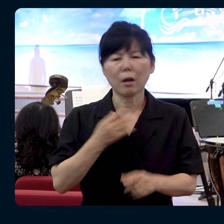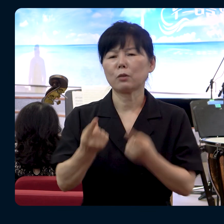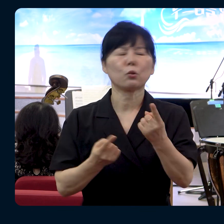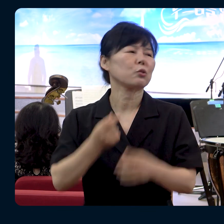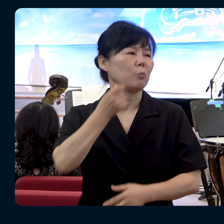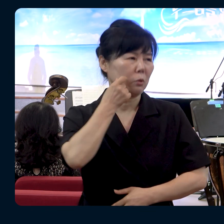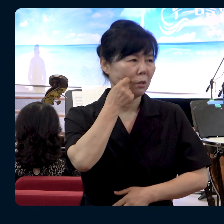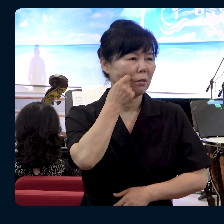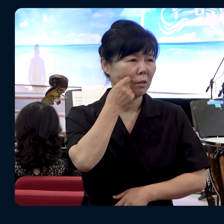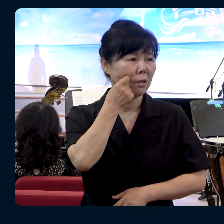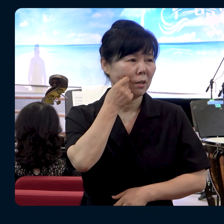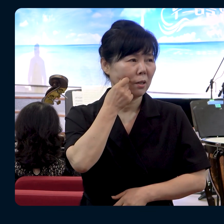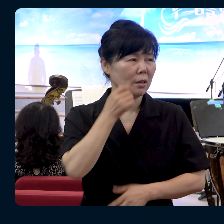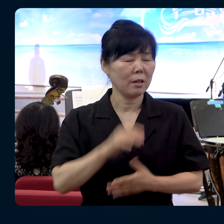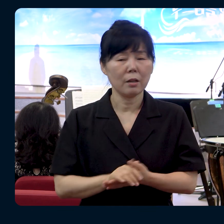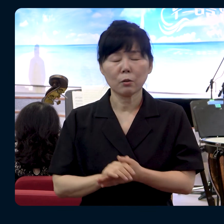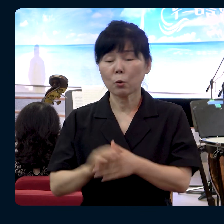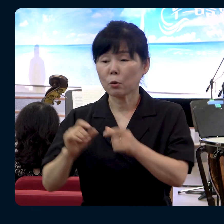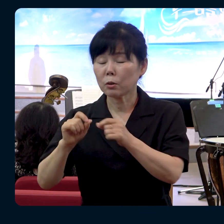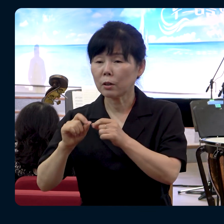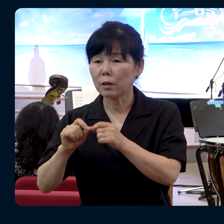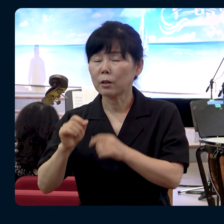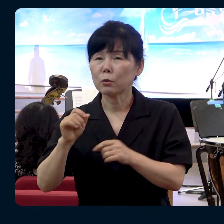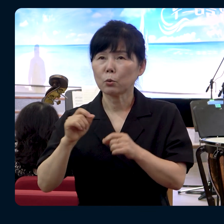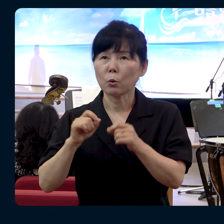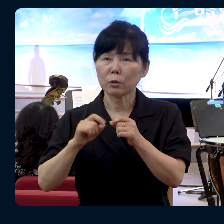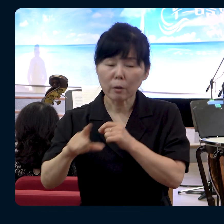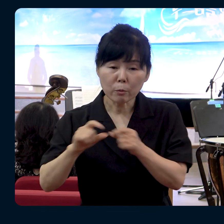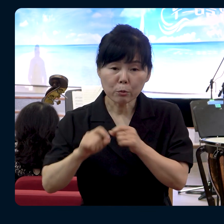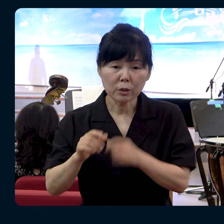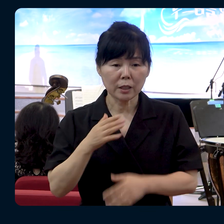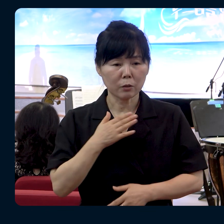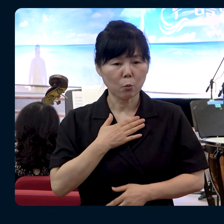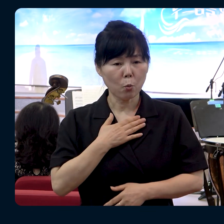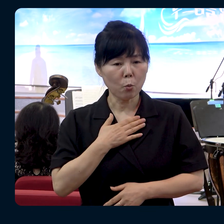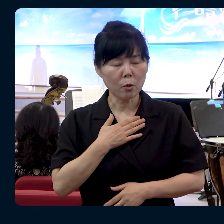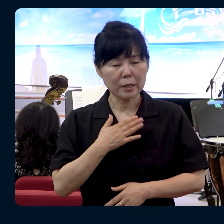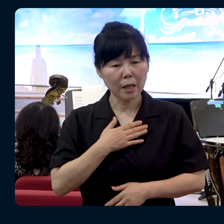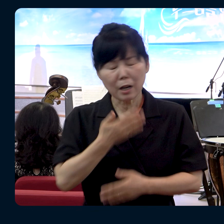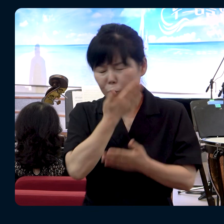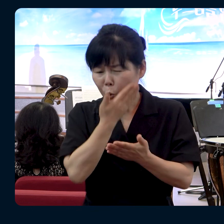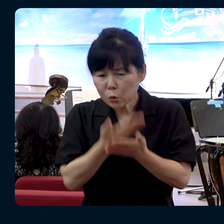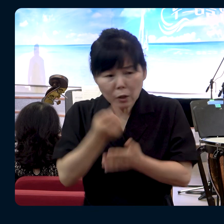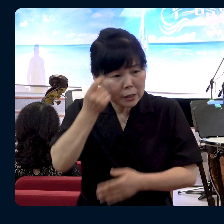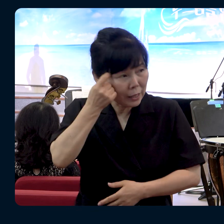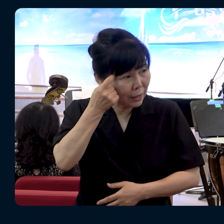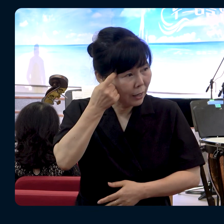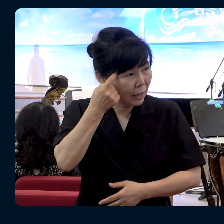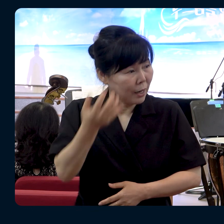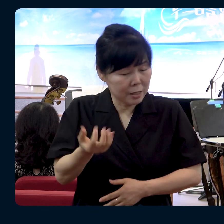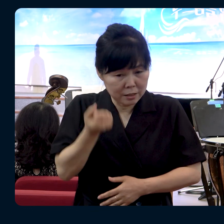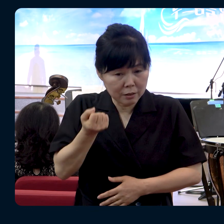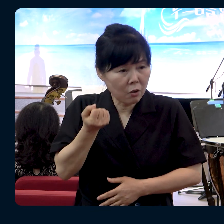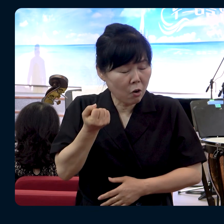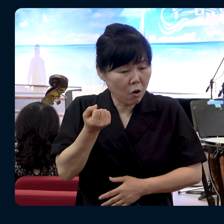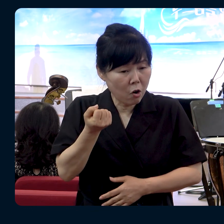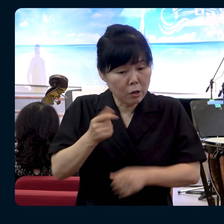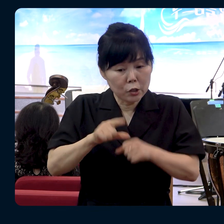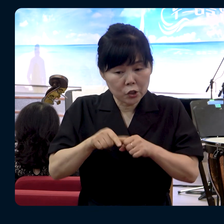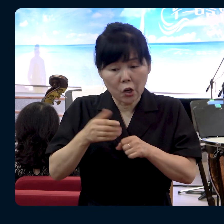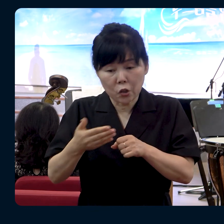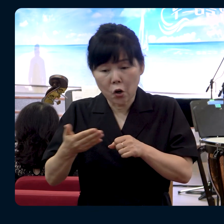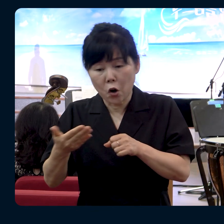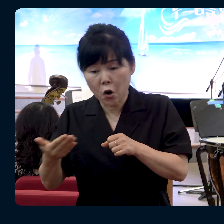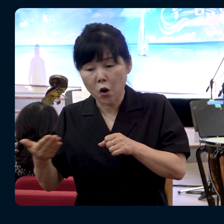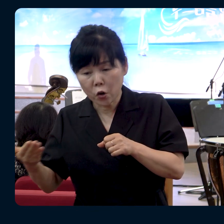그리고 대부분의 내가 생각하는 좋은 것들, 좋은 가치, 내가 소중하다고 여기는 그런 것들은 시간이 지나면서,